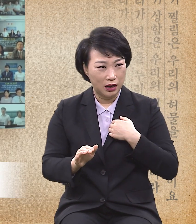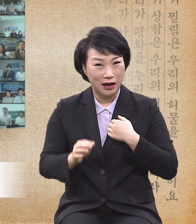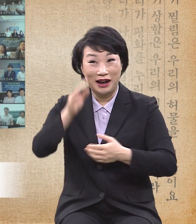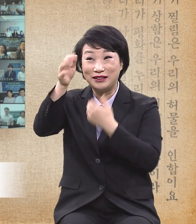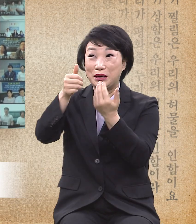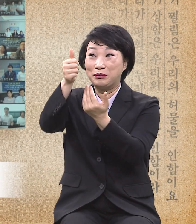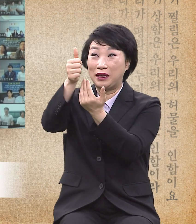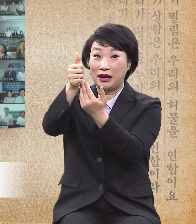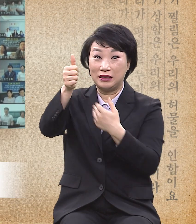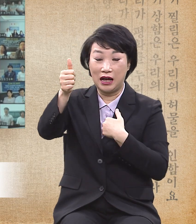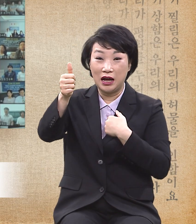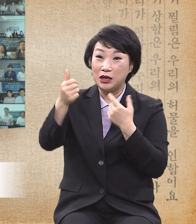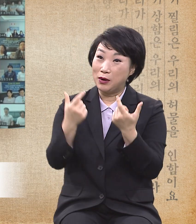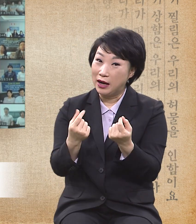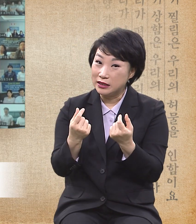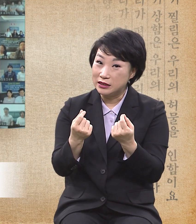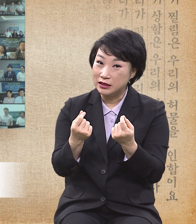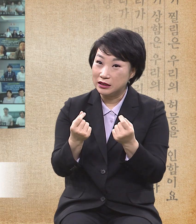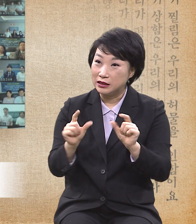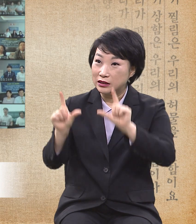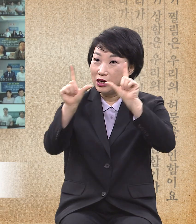앞에 그렇게